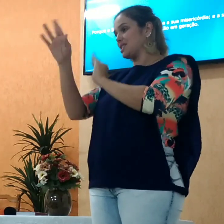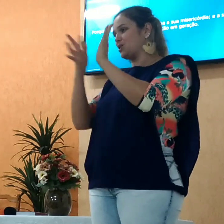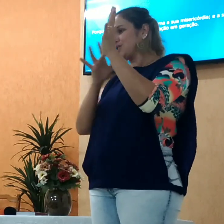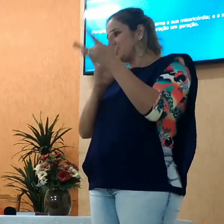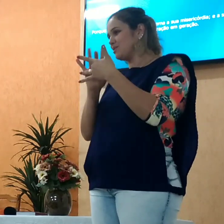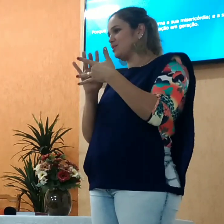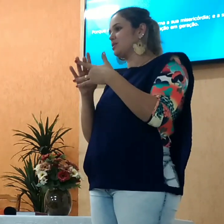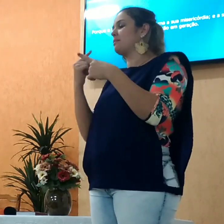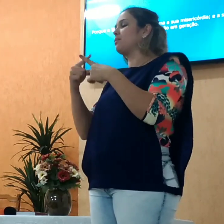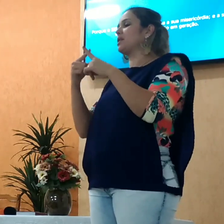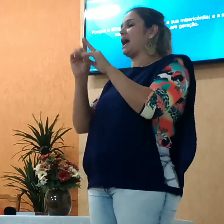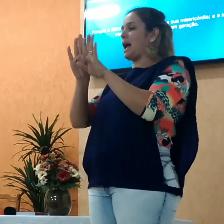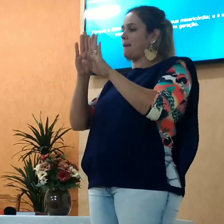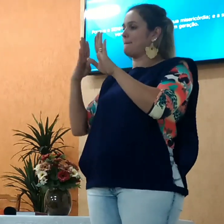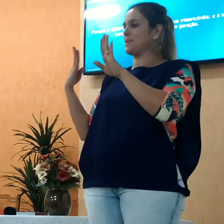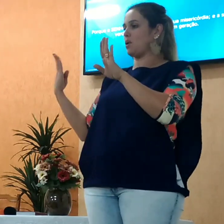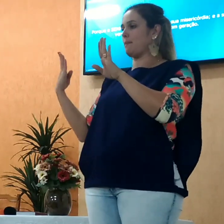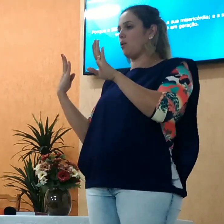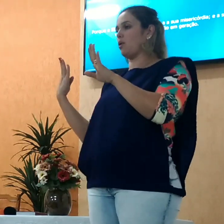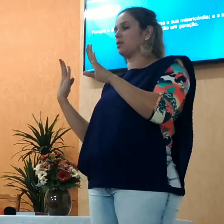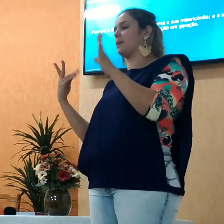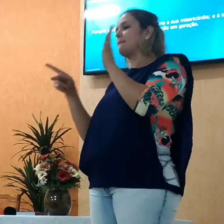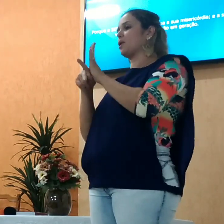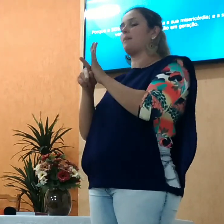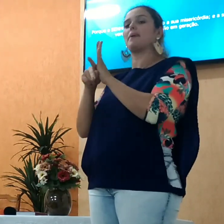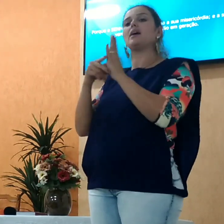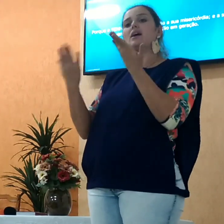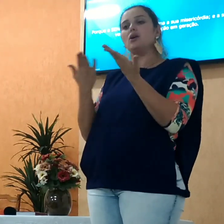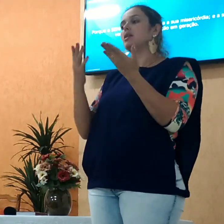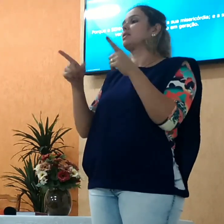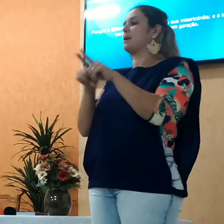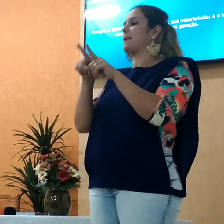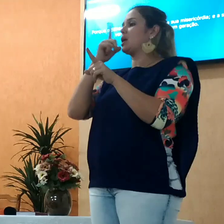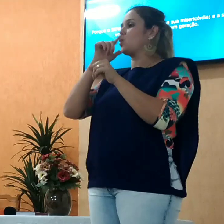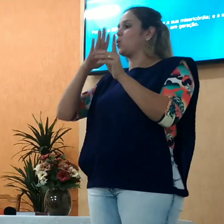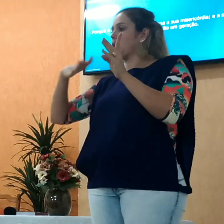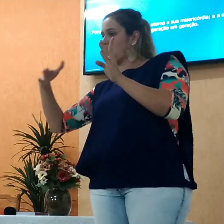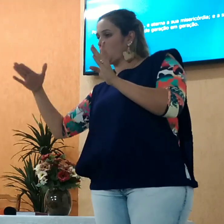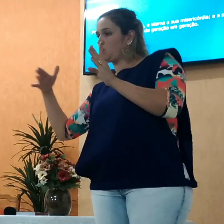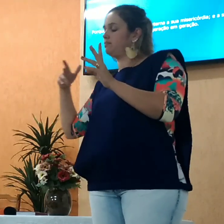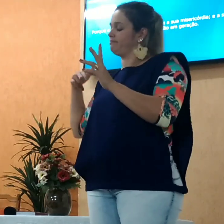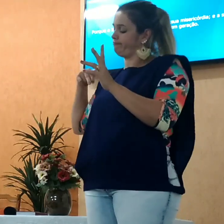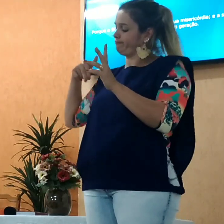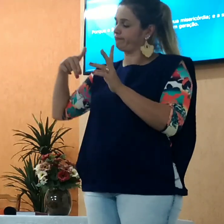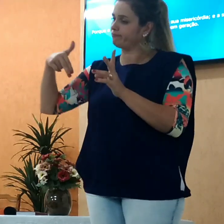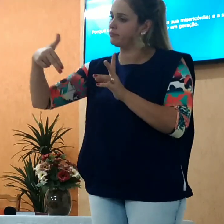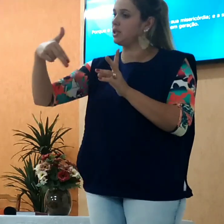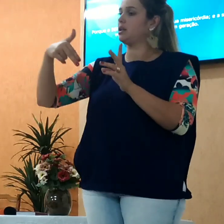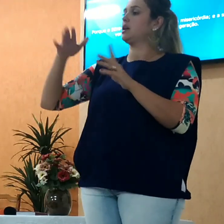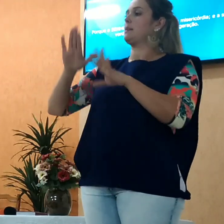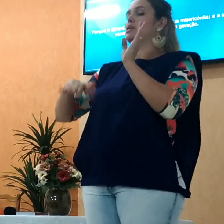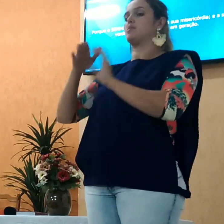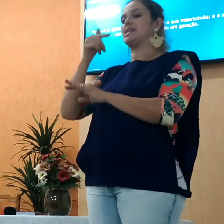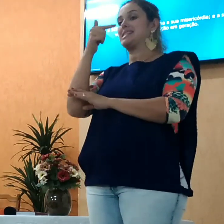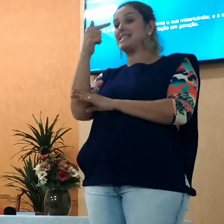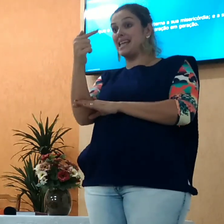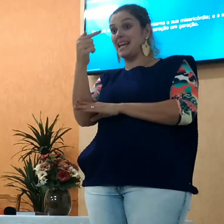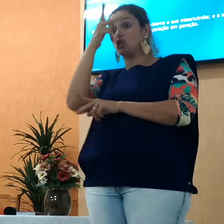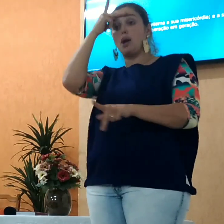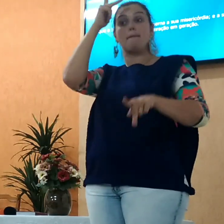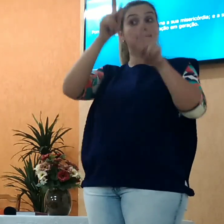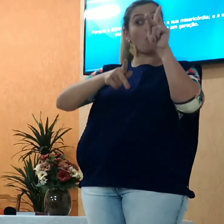portas, abrindo o mar vermelho, abrindo o Jordão, e tirando ali daquela terra de Canaã 7 nações grandes